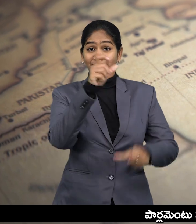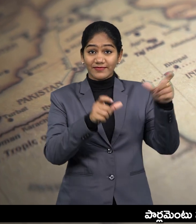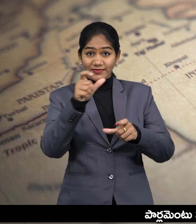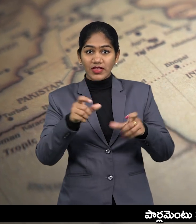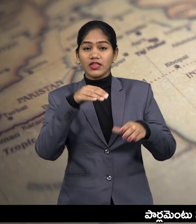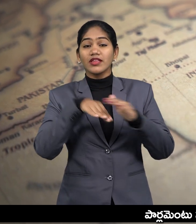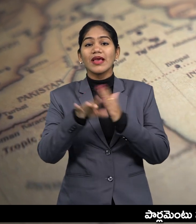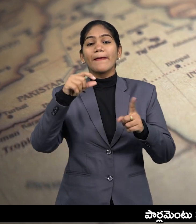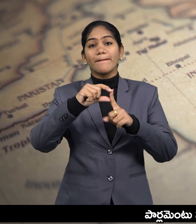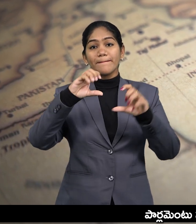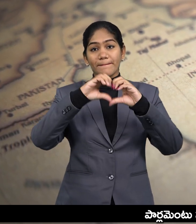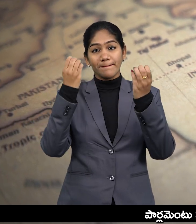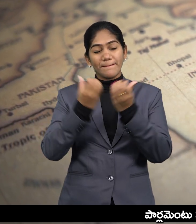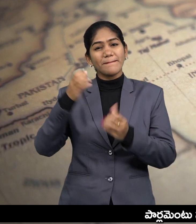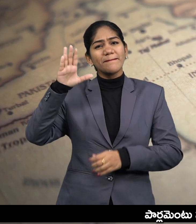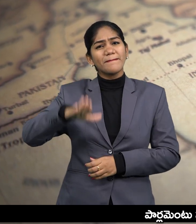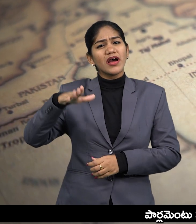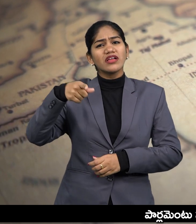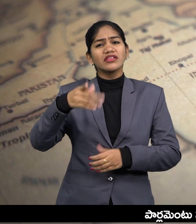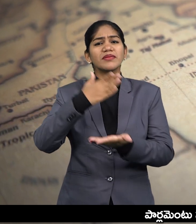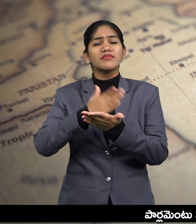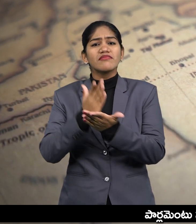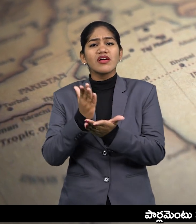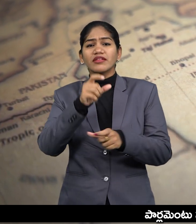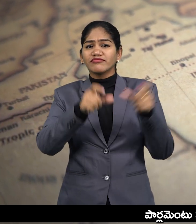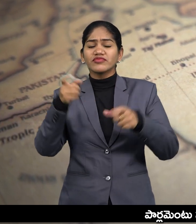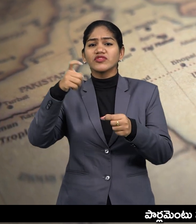పార్లమెంటు సభ్యులు ఎలక్టోరల్ కాలేజీలో భాగం.